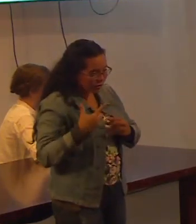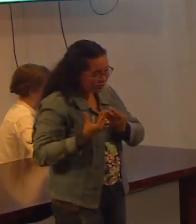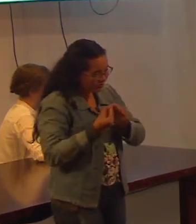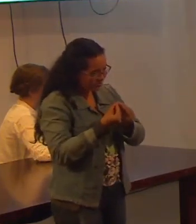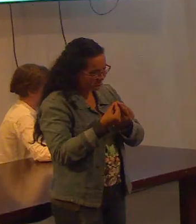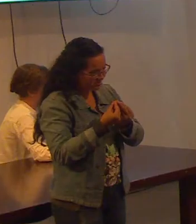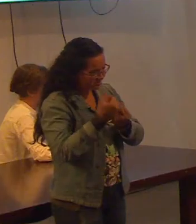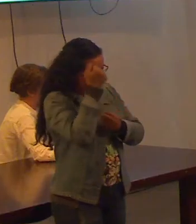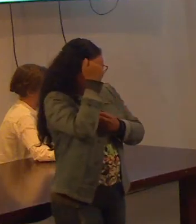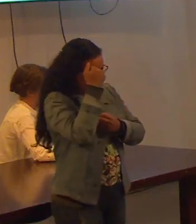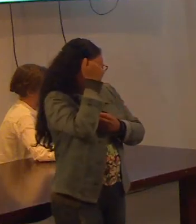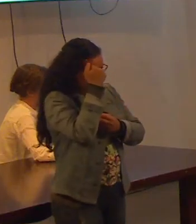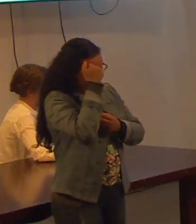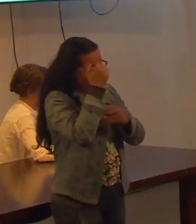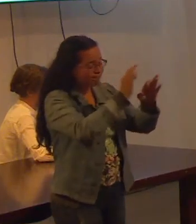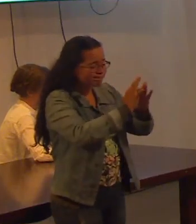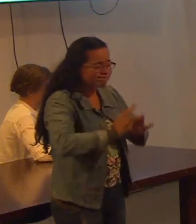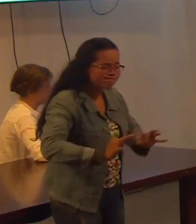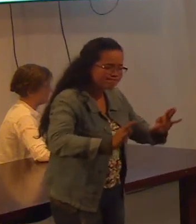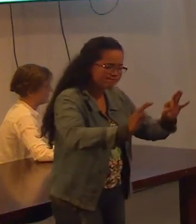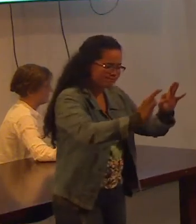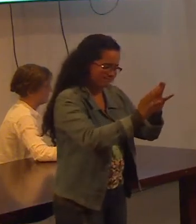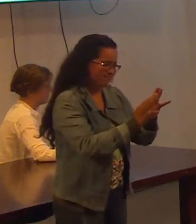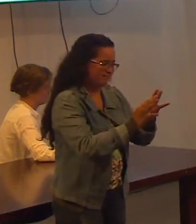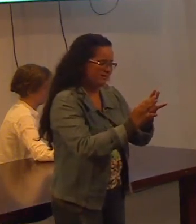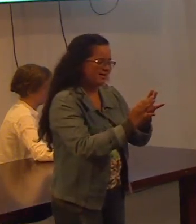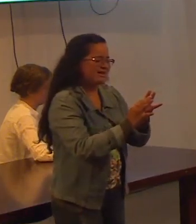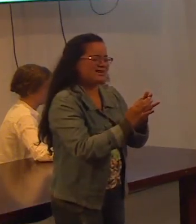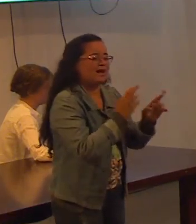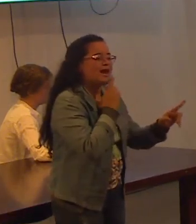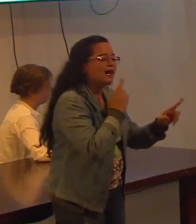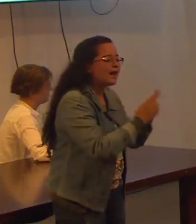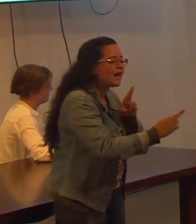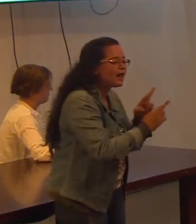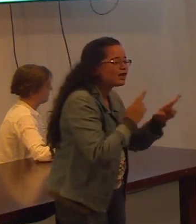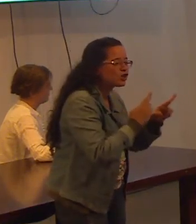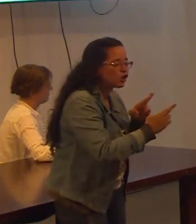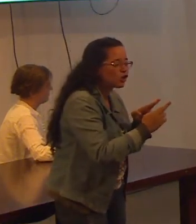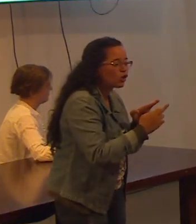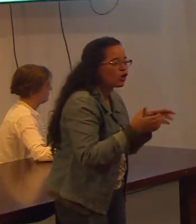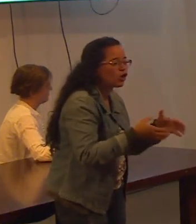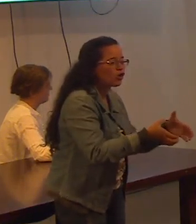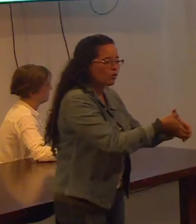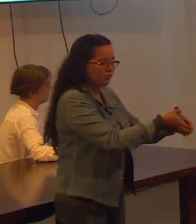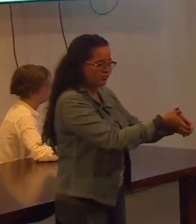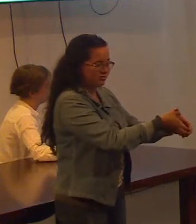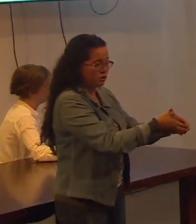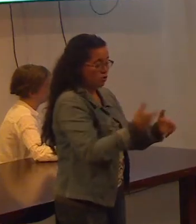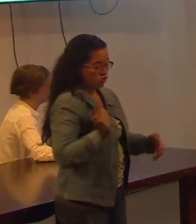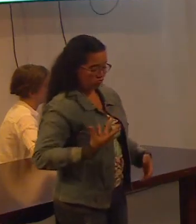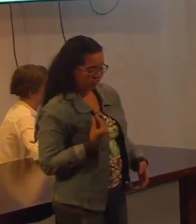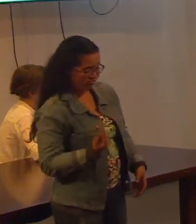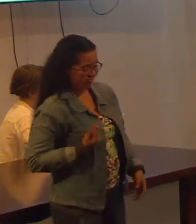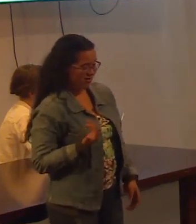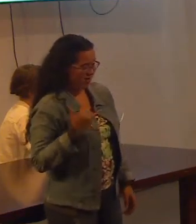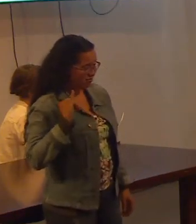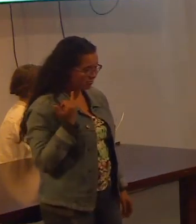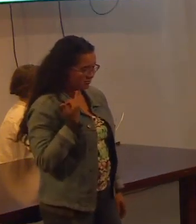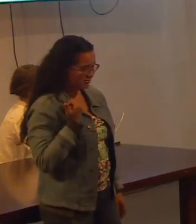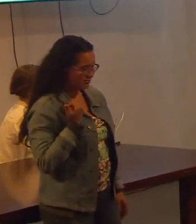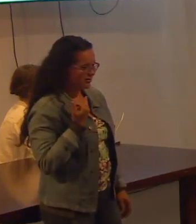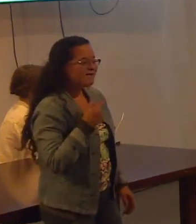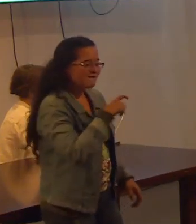es importante que llevemos una relación con el equipo interdisciplinario. No podemos ir solos sin tener